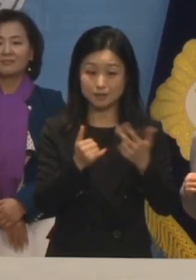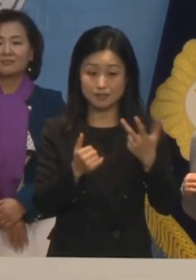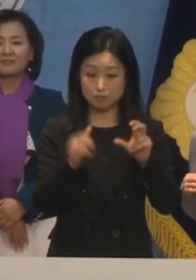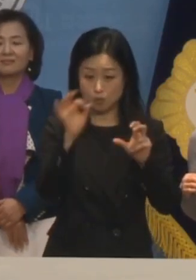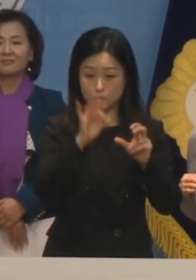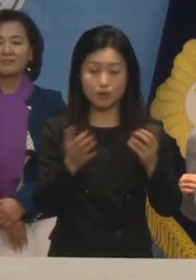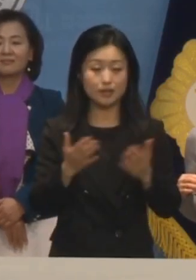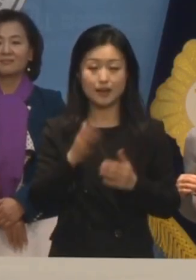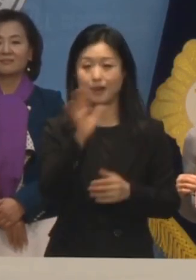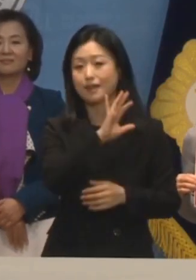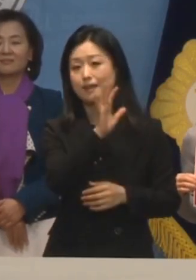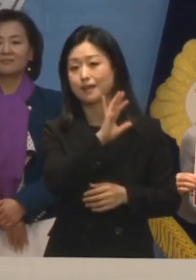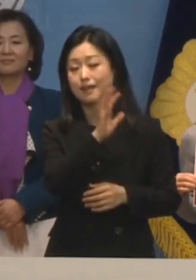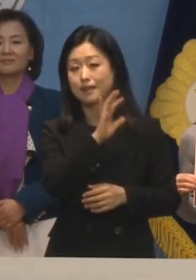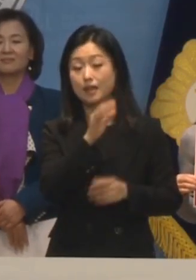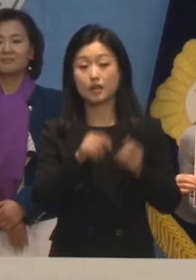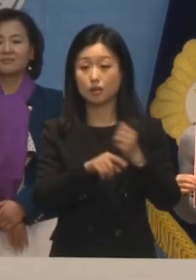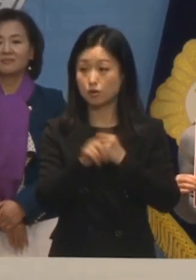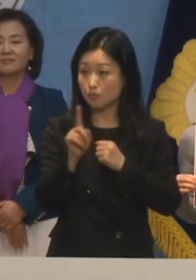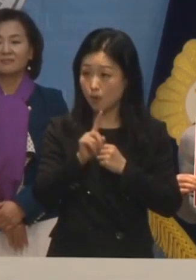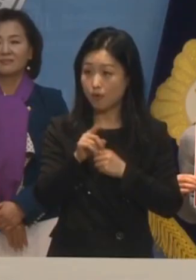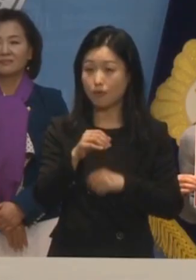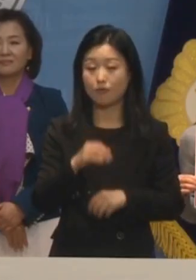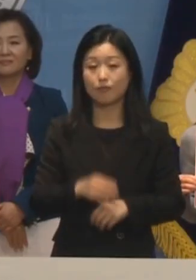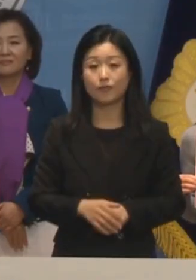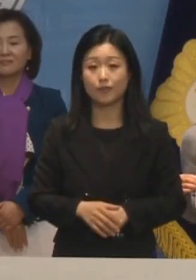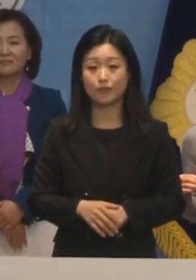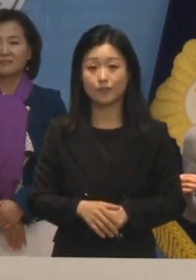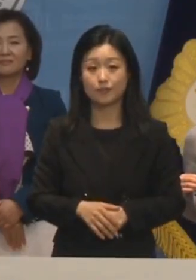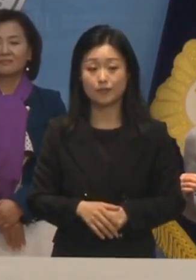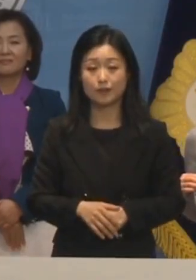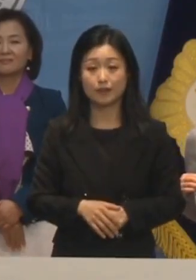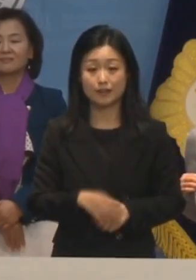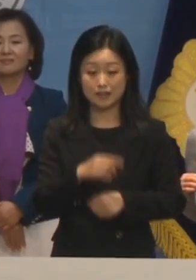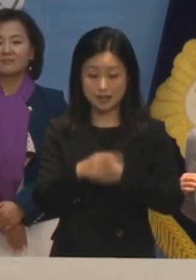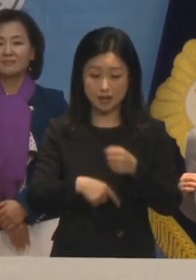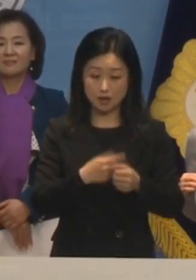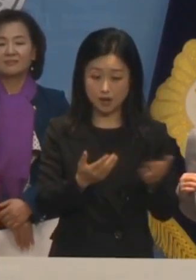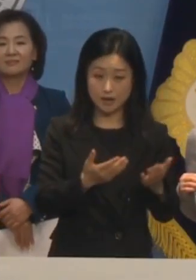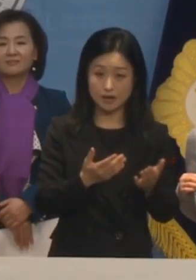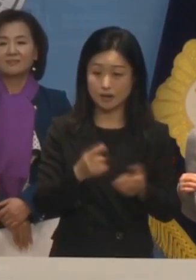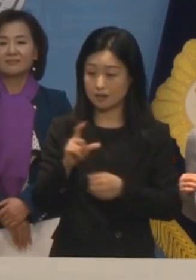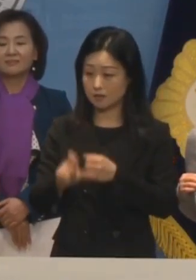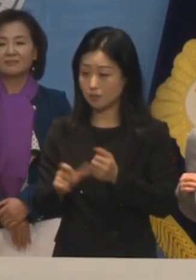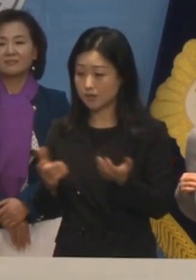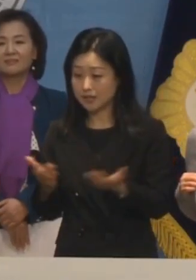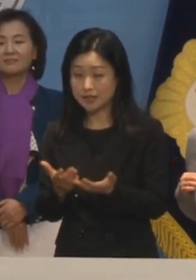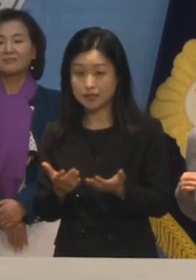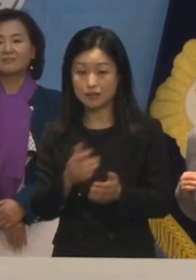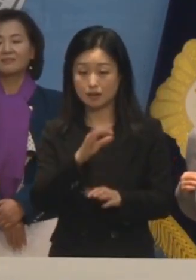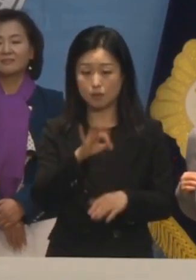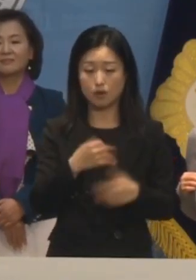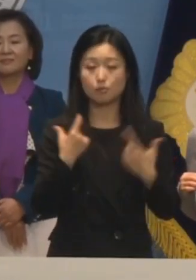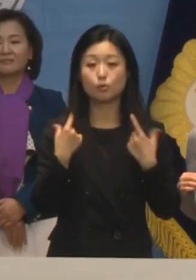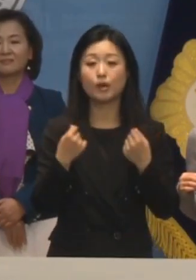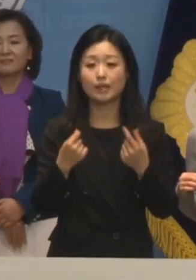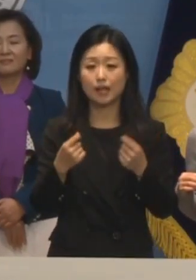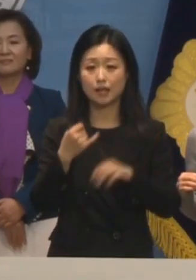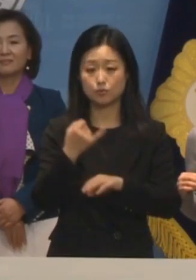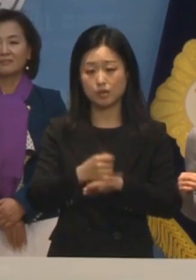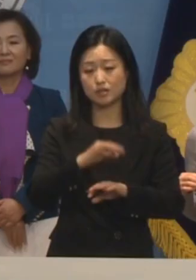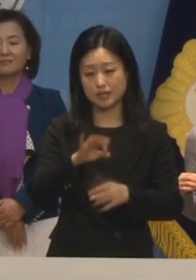하지 않습니다. 이유는 간단합니다. 1년을 일하나 15년을 일하나 임금은 똑같은